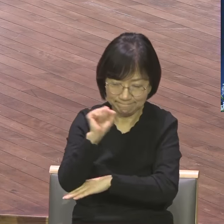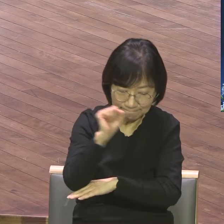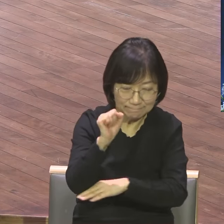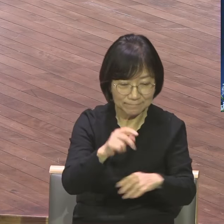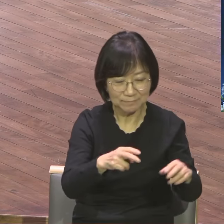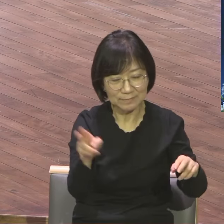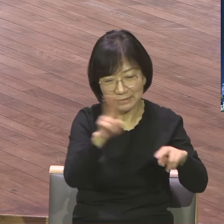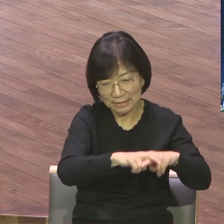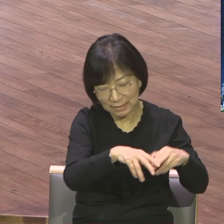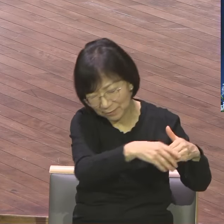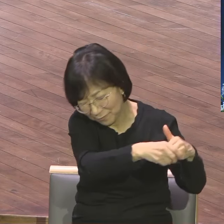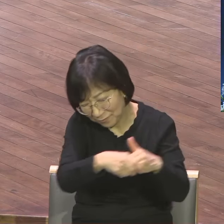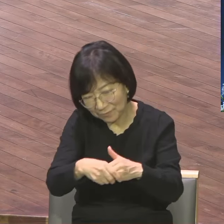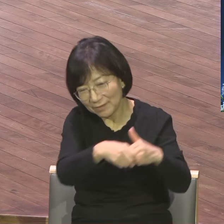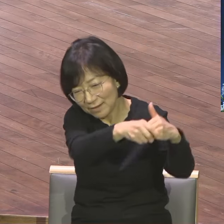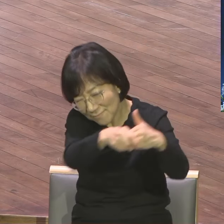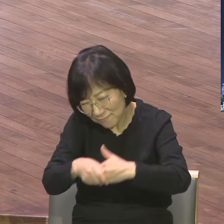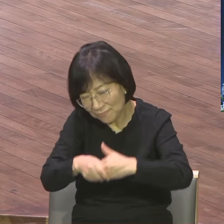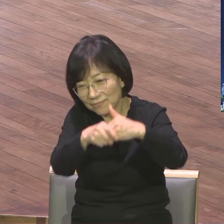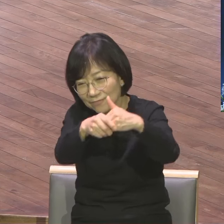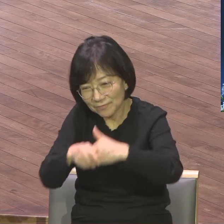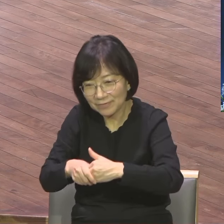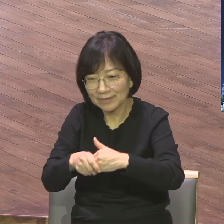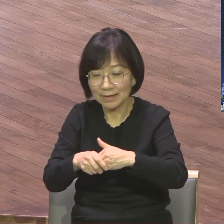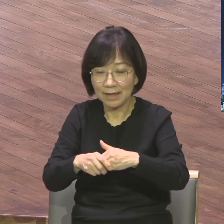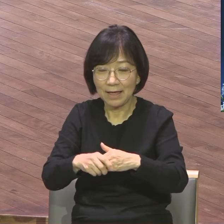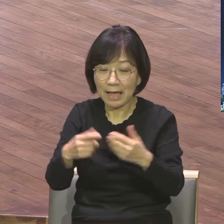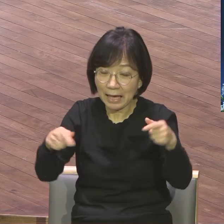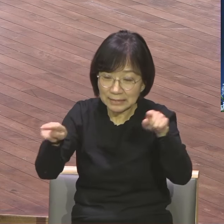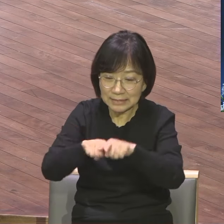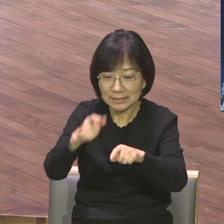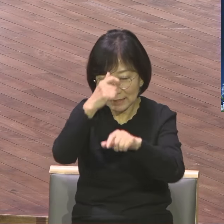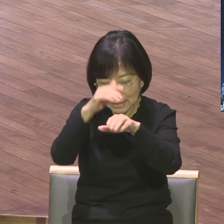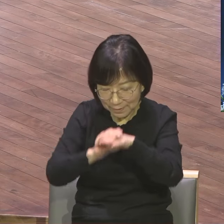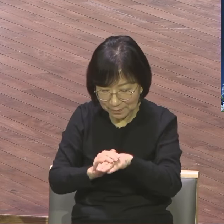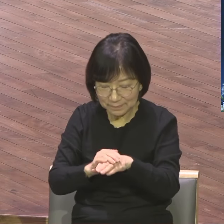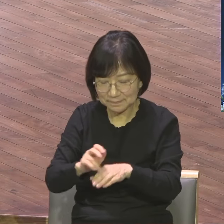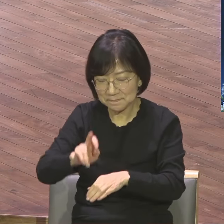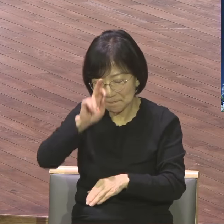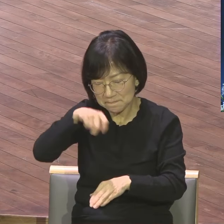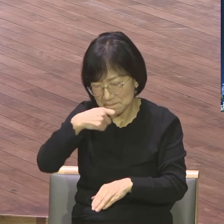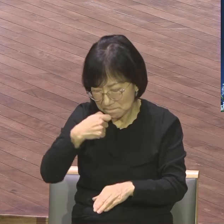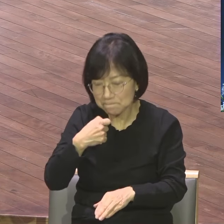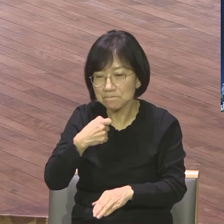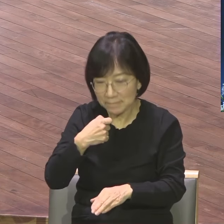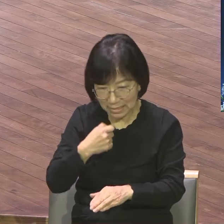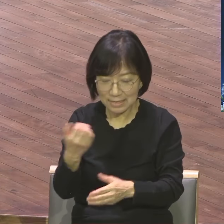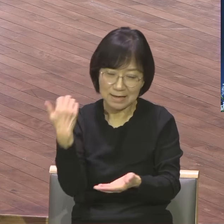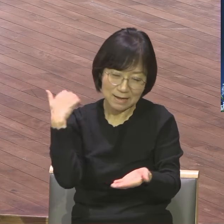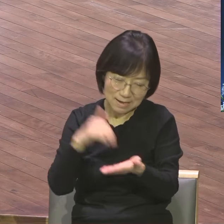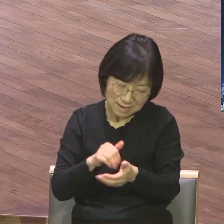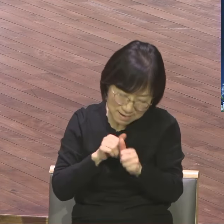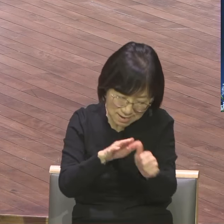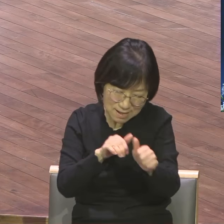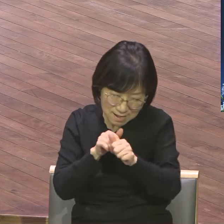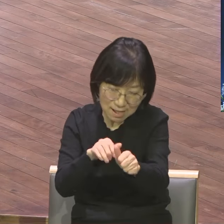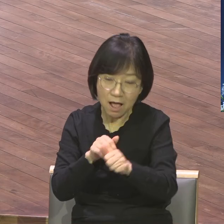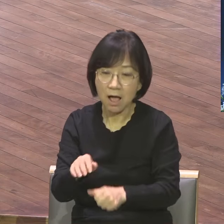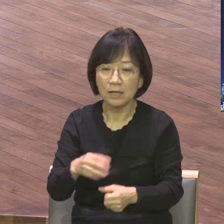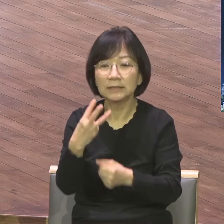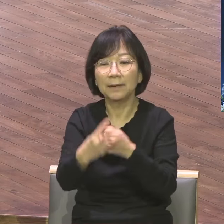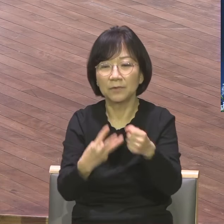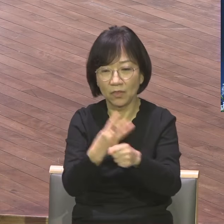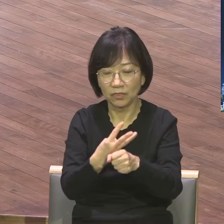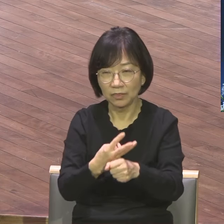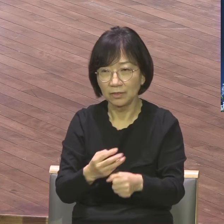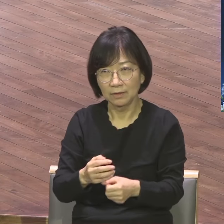차를 태워서 교회까지 예배 드리고 교회에서 같이 예배 드리고 같이 점심 먹고 자기 차로 데려주고 3년 했더니 490명이